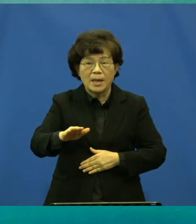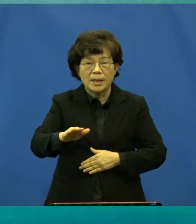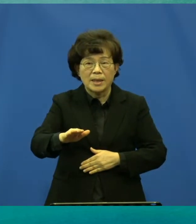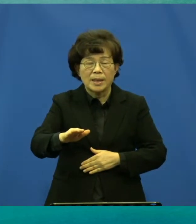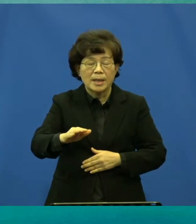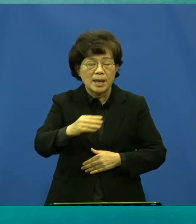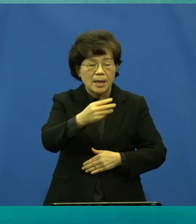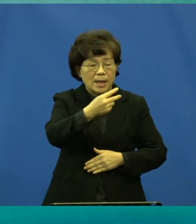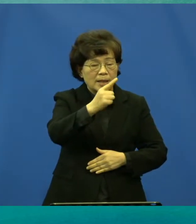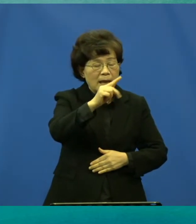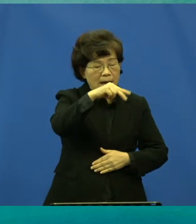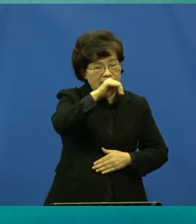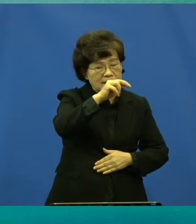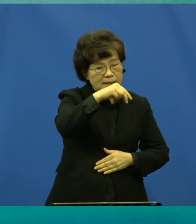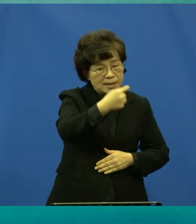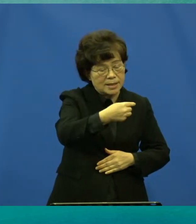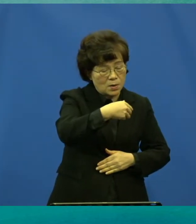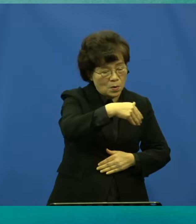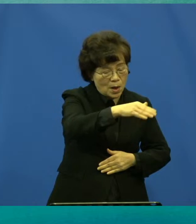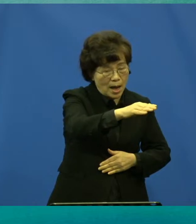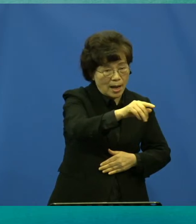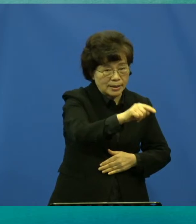다시스 행은